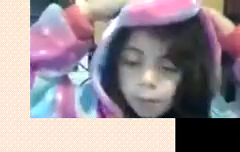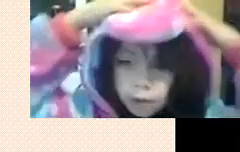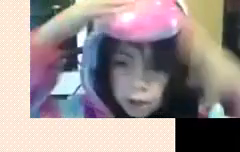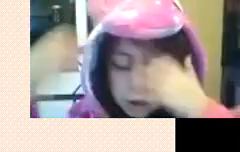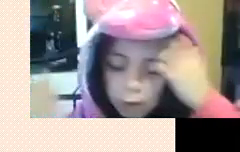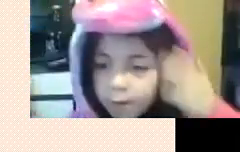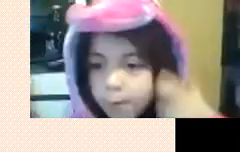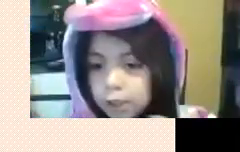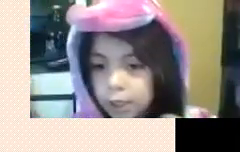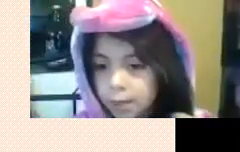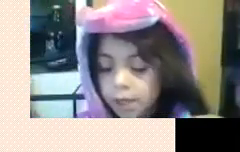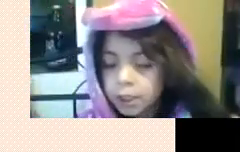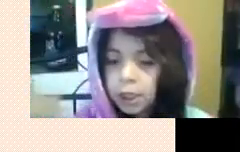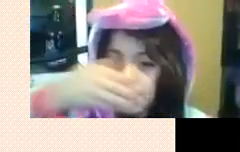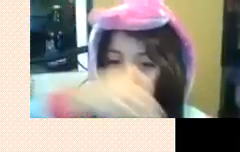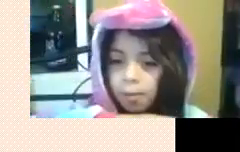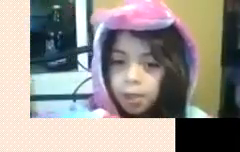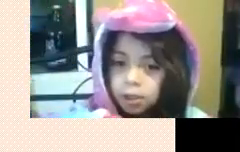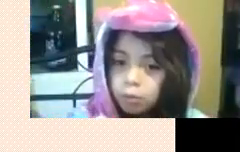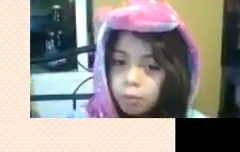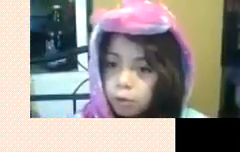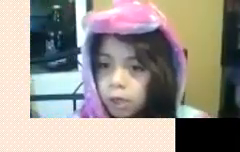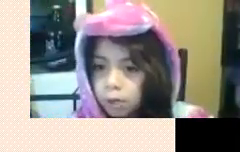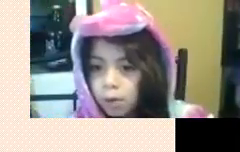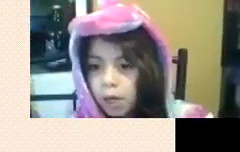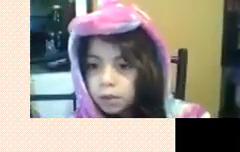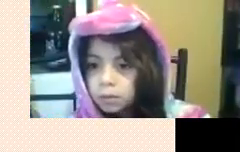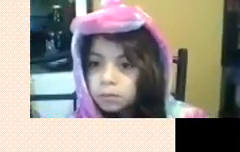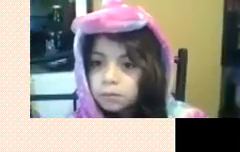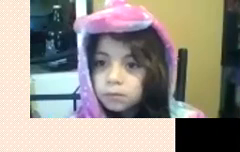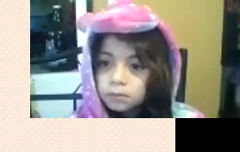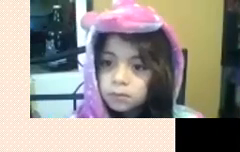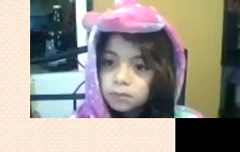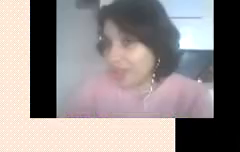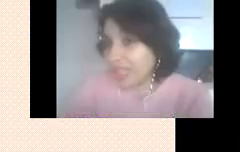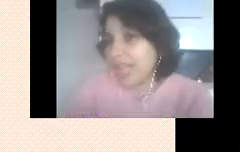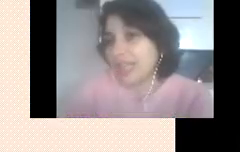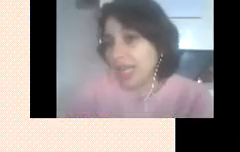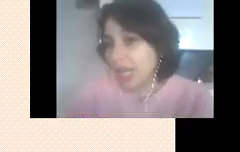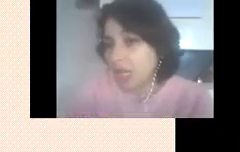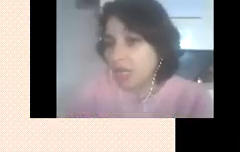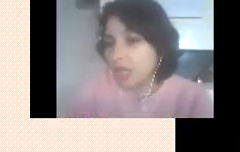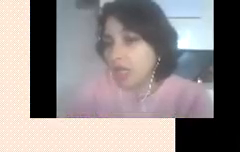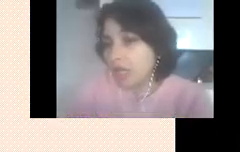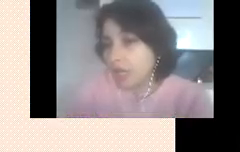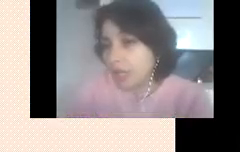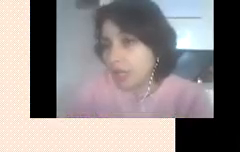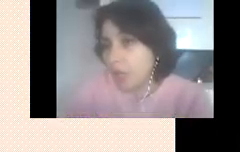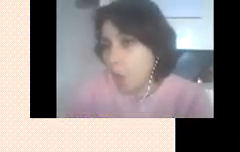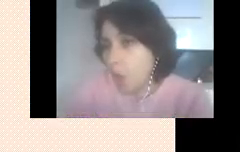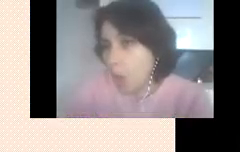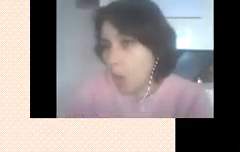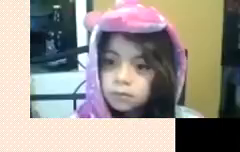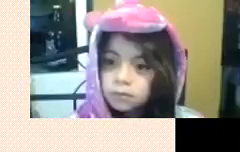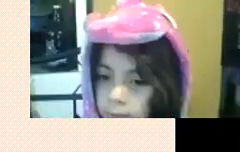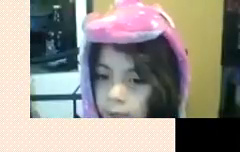Para tapar por si llueve, porque la madera dejaba pasar un poco el agua. Cierto, ¿y la tela? Lo uso